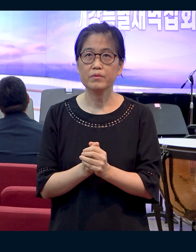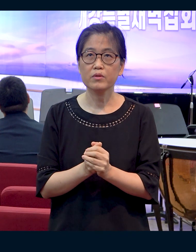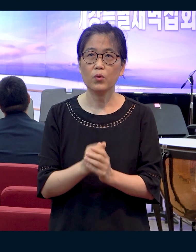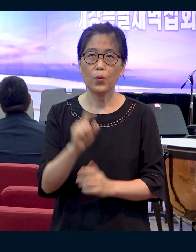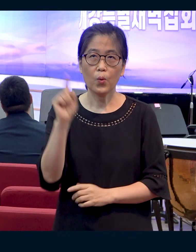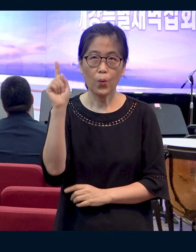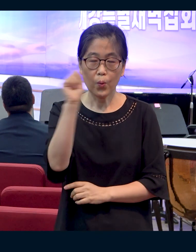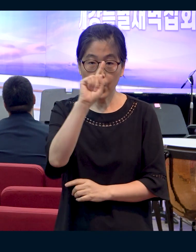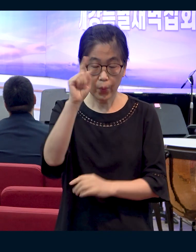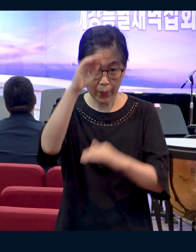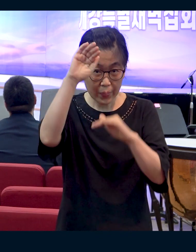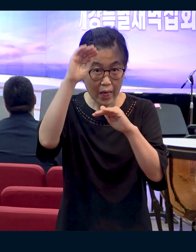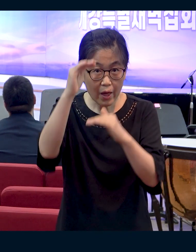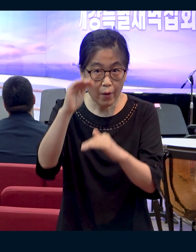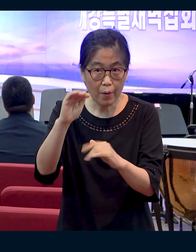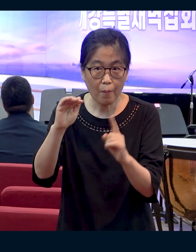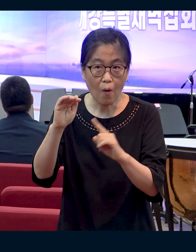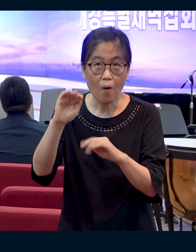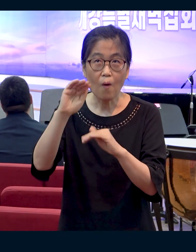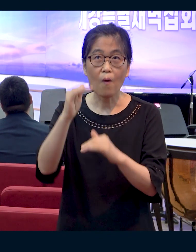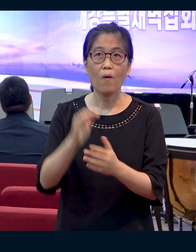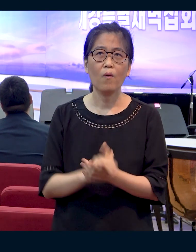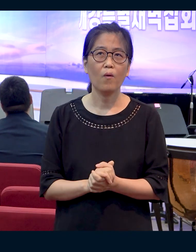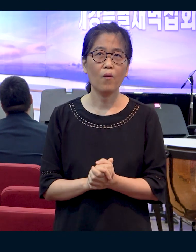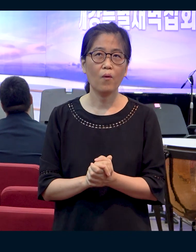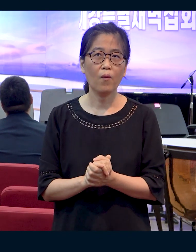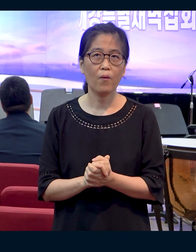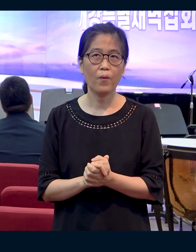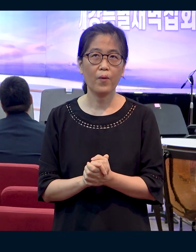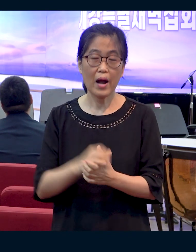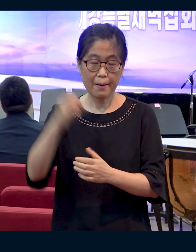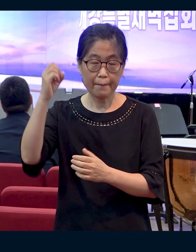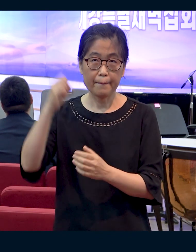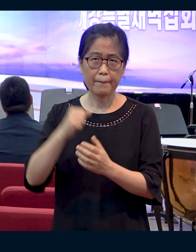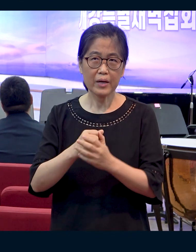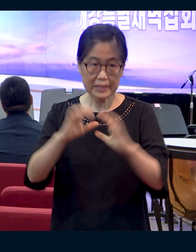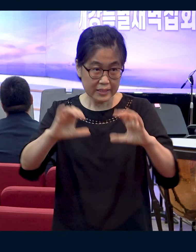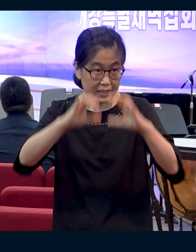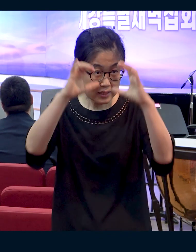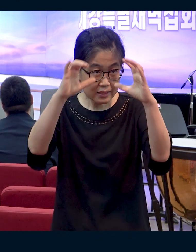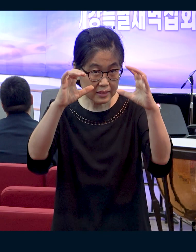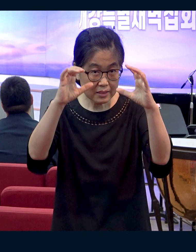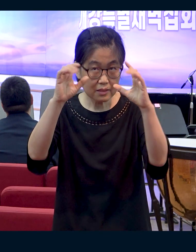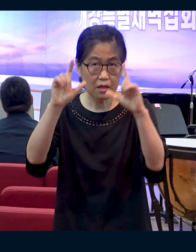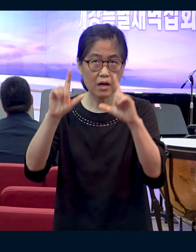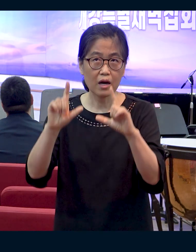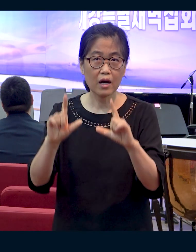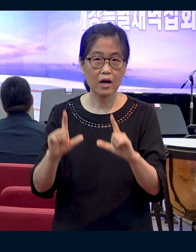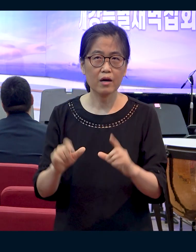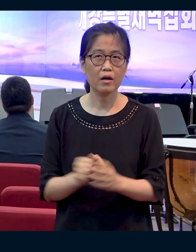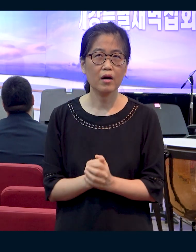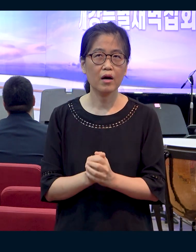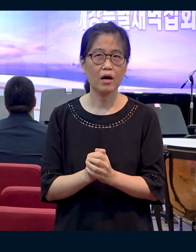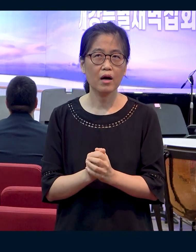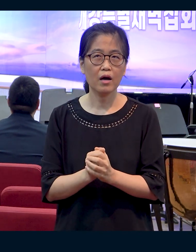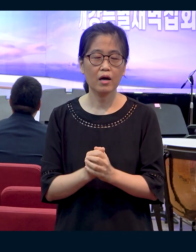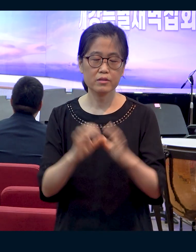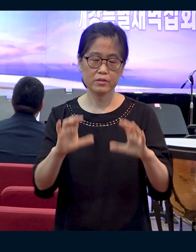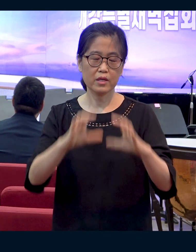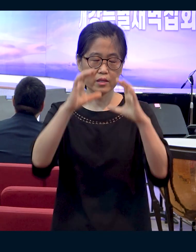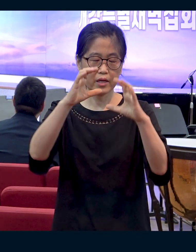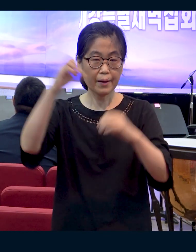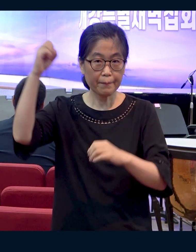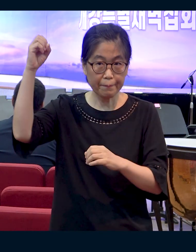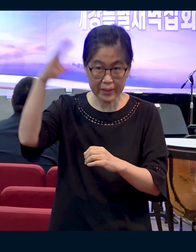내용을 가지고 있느냐? 그게 사실은 어떻게 시작되느냐? 세상의 사람들한테 빌 때도 아름다운 그 모습이